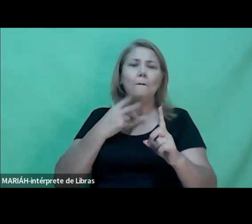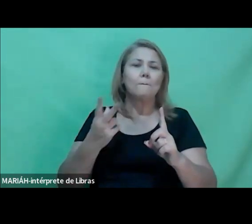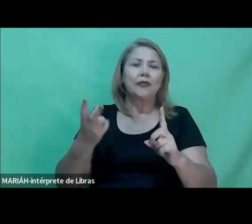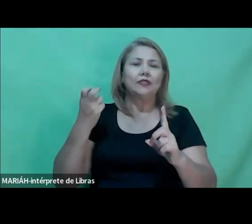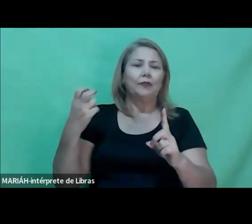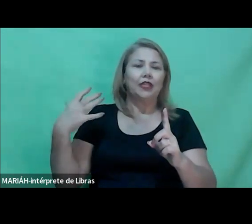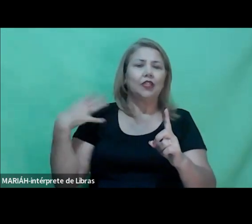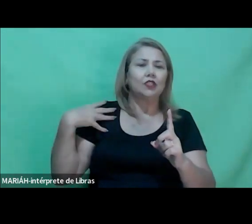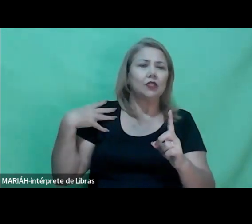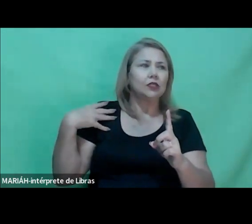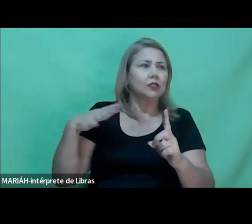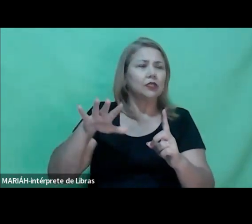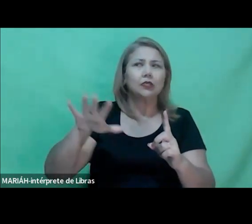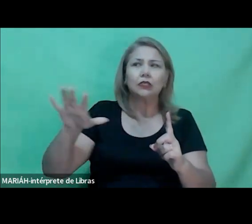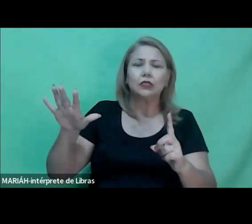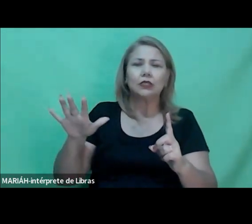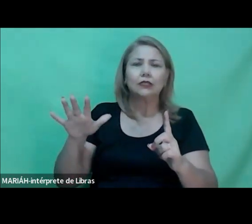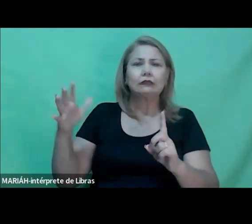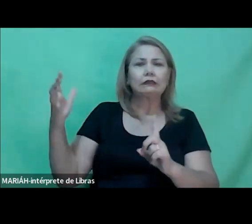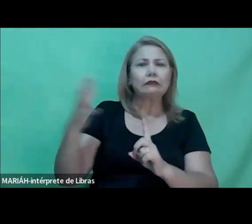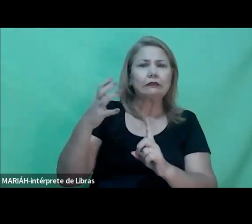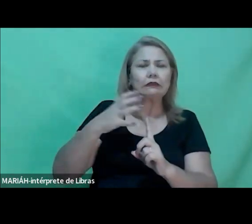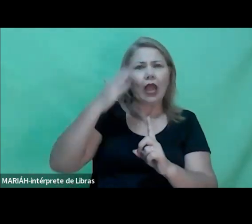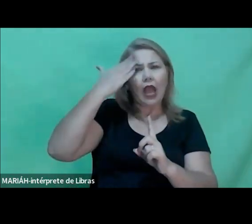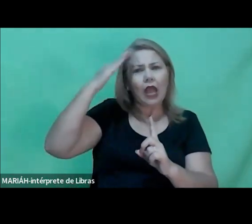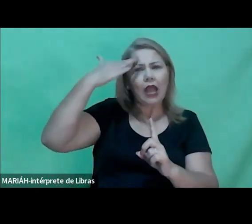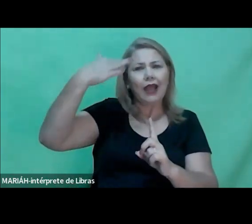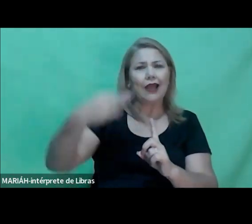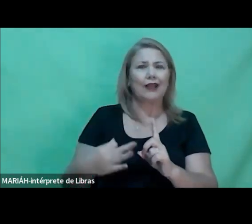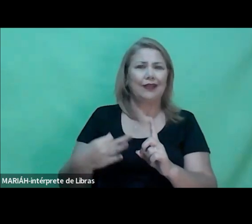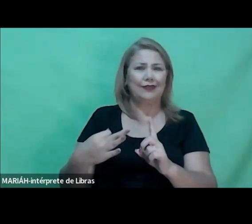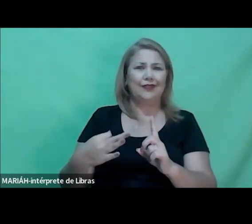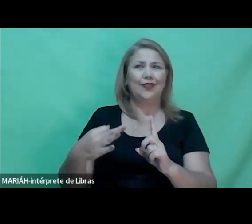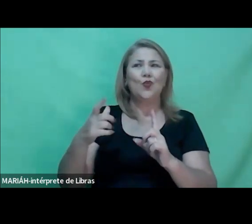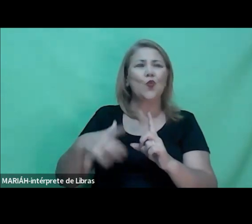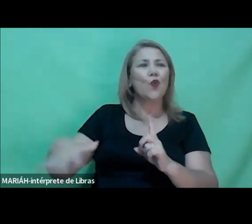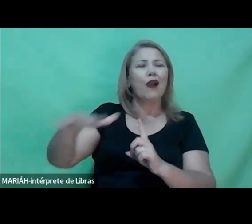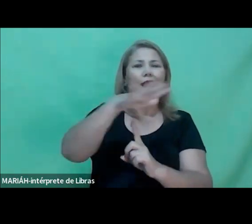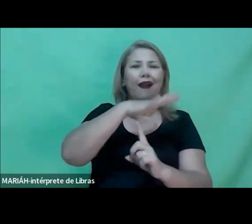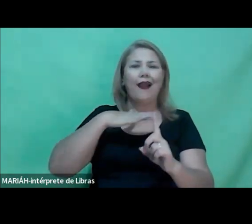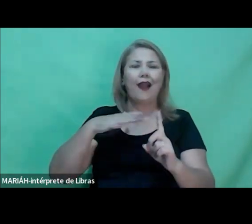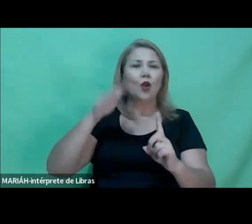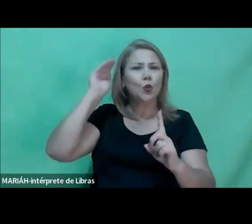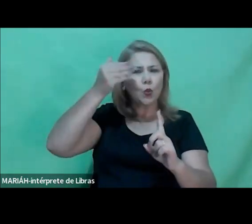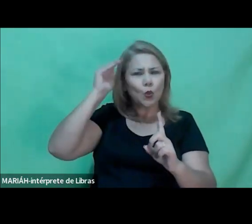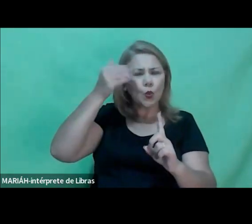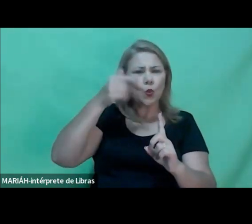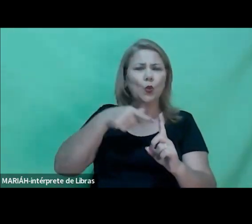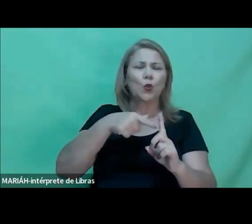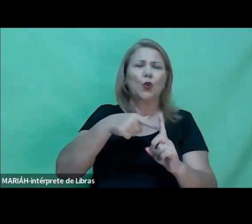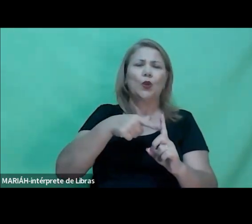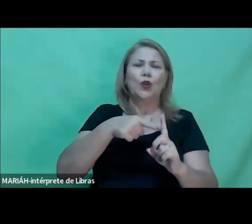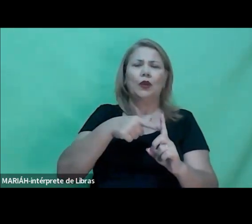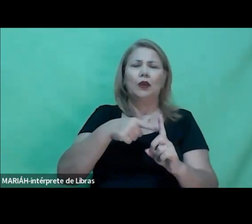y que influye en la comprensión de de de de la situación si la persona sordociega eh comienza una